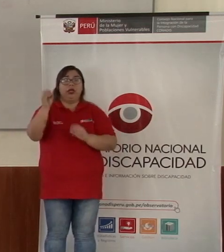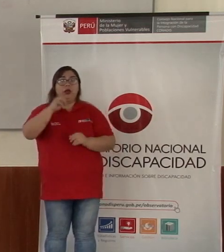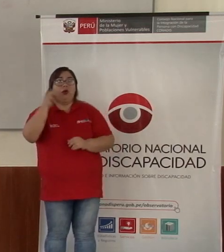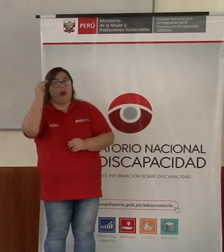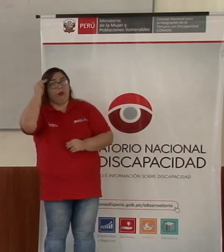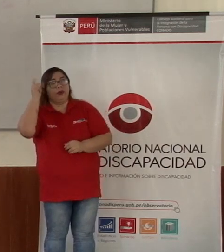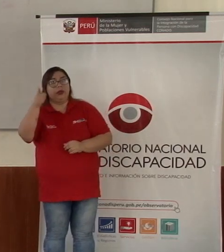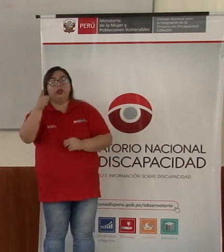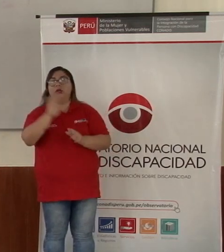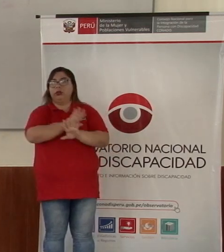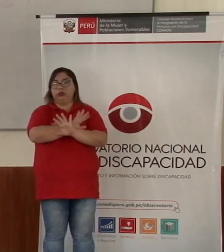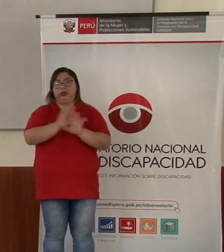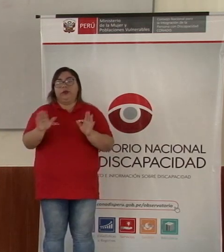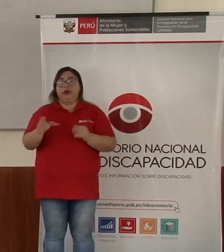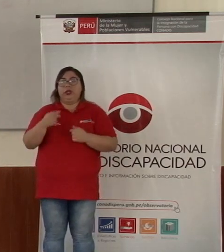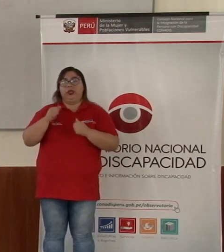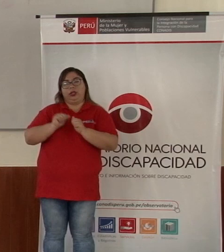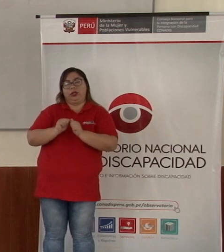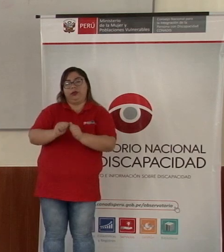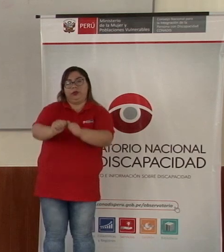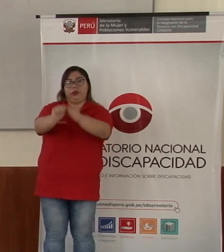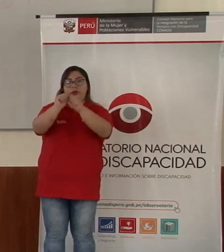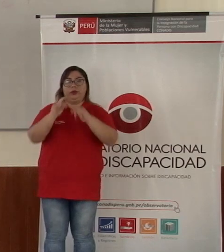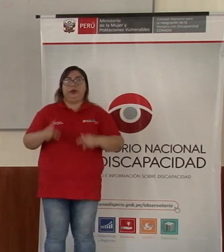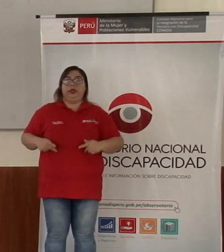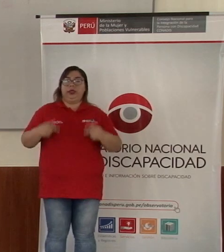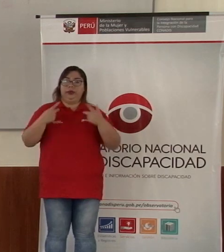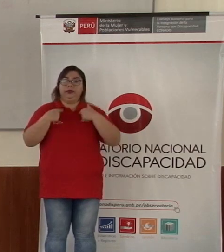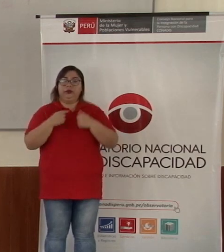incapacitado de por vida. No podías decidir.